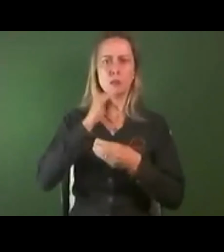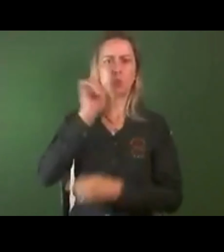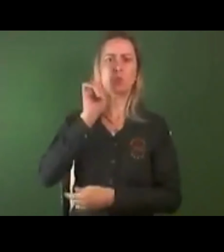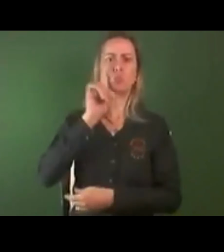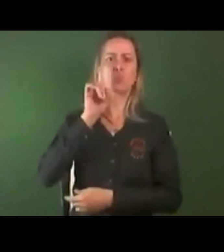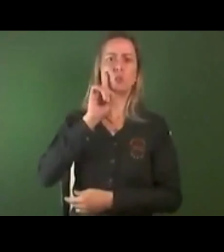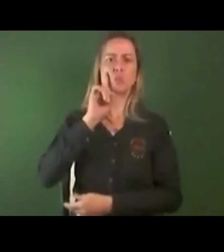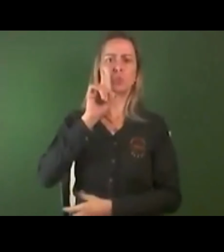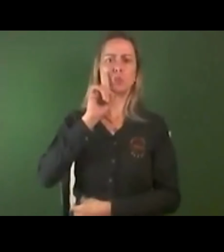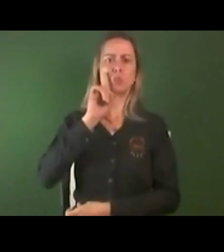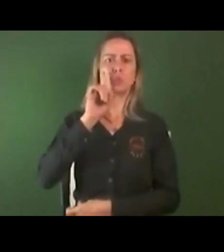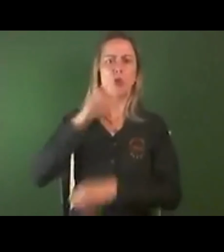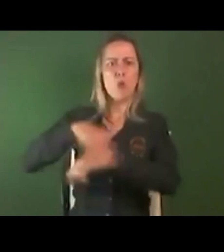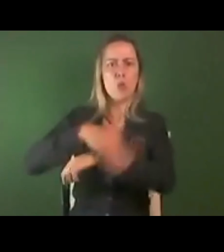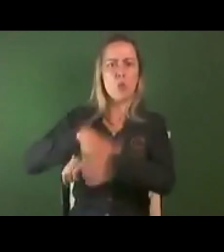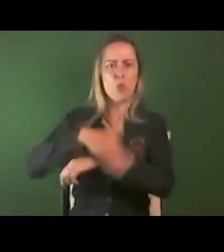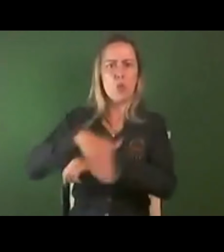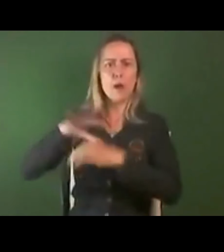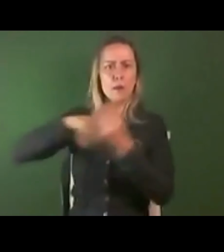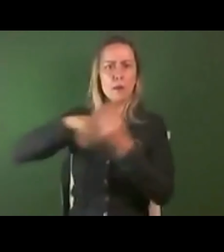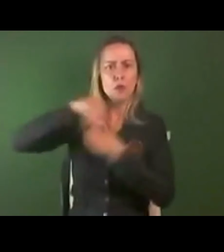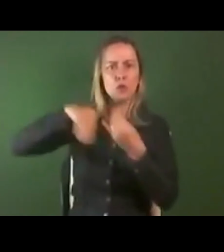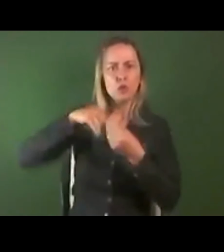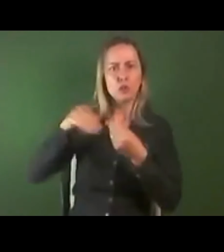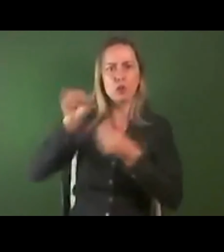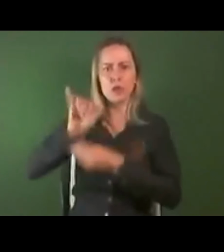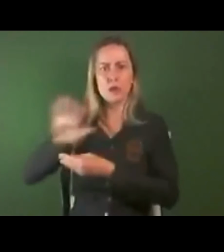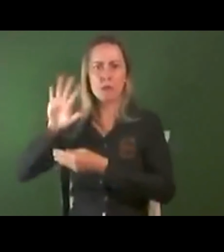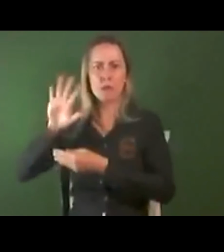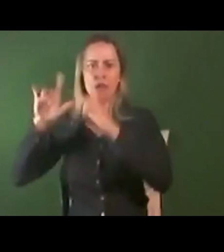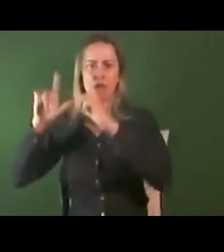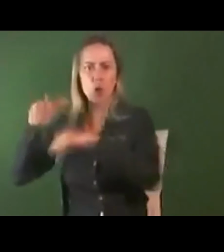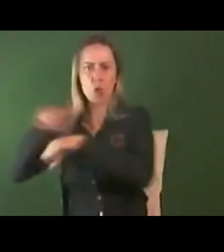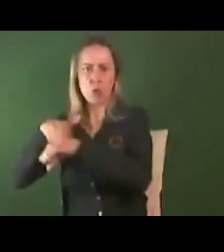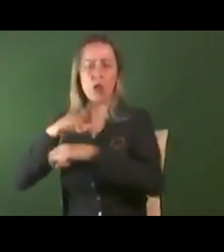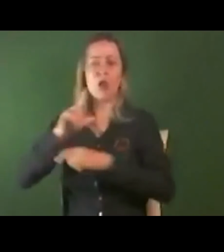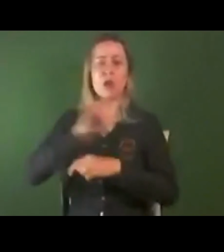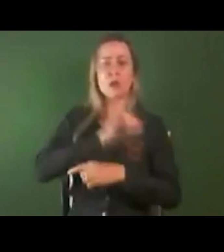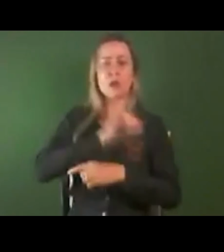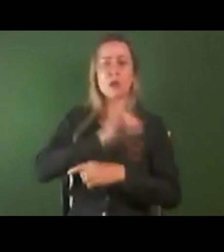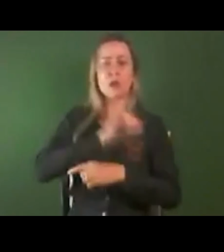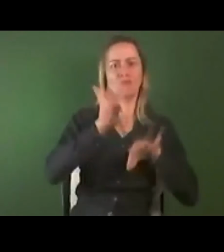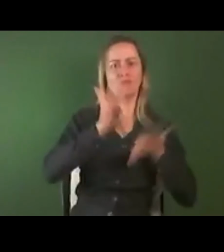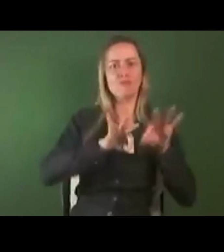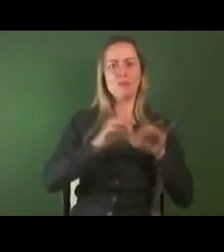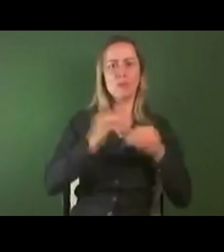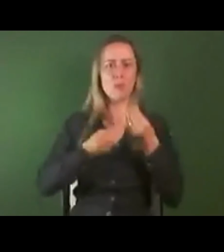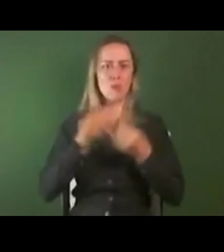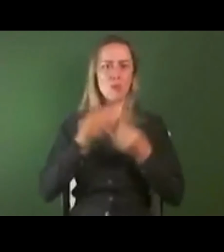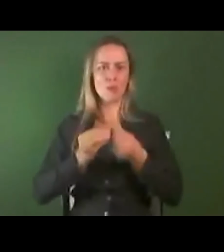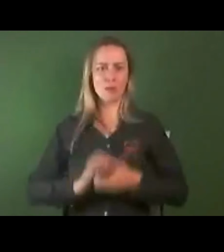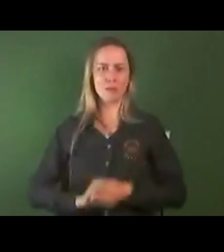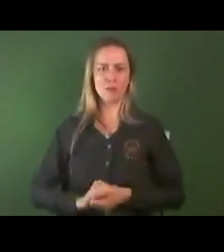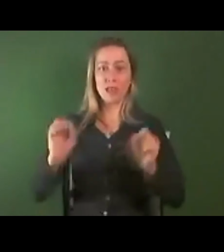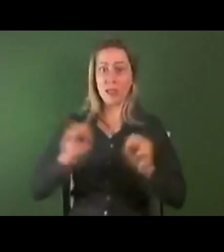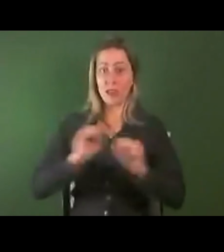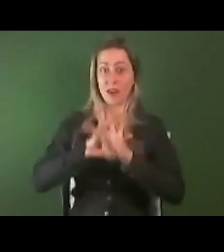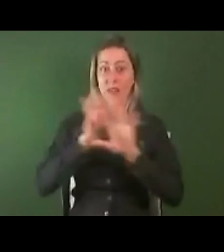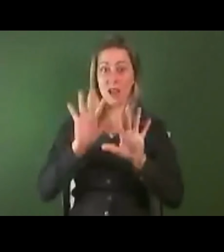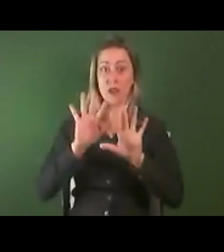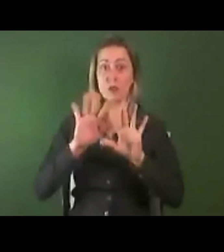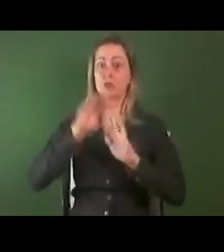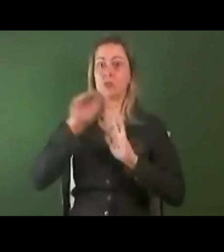na rua com as cenas dessa representação desse teatro, colocando para nós claramente que tudo é uma